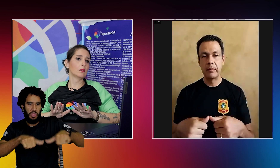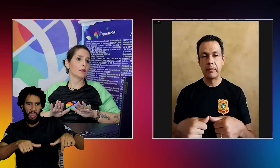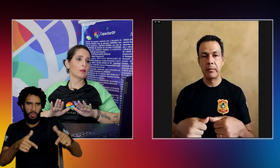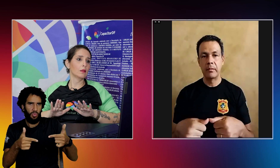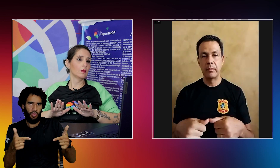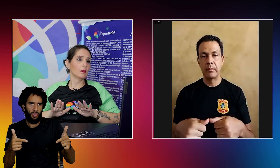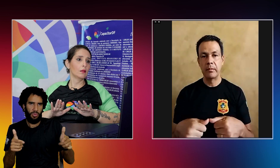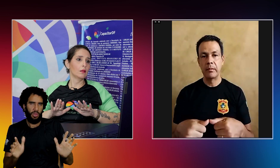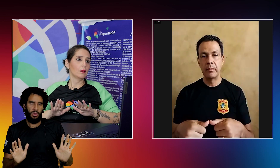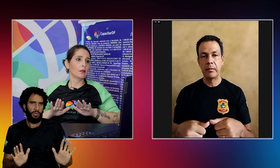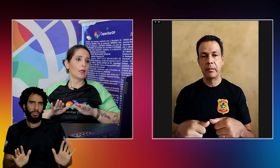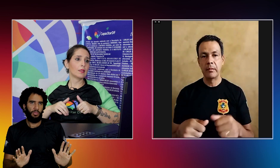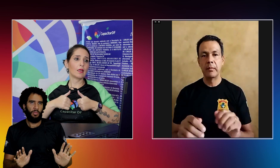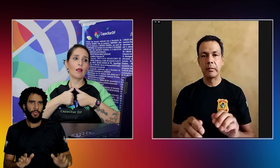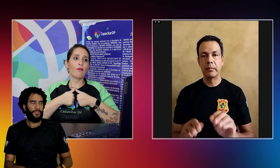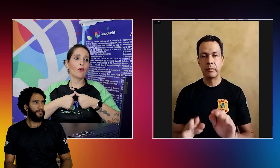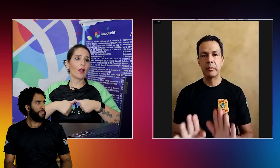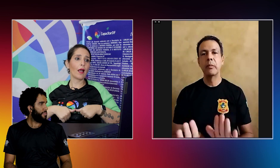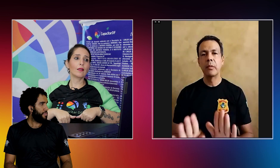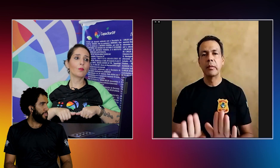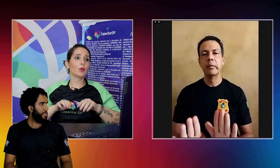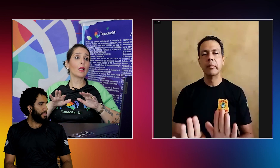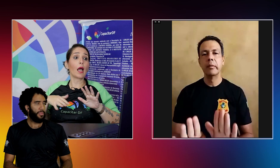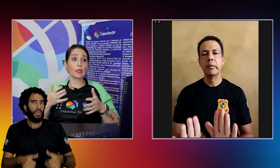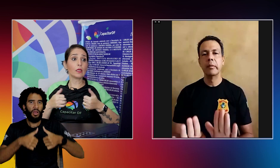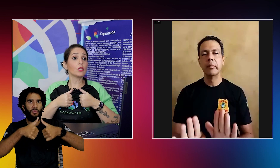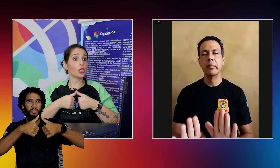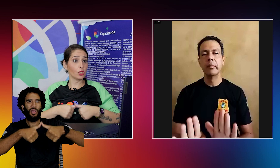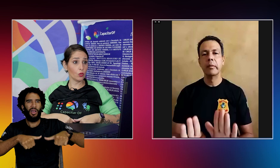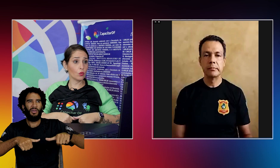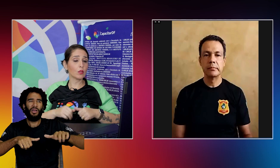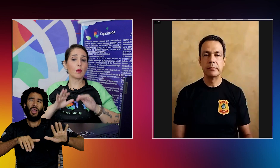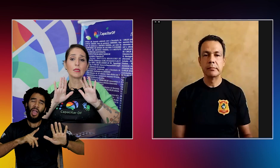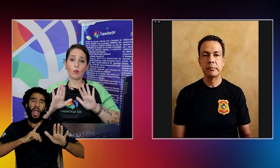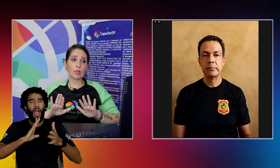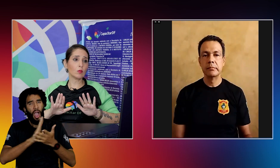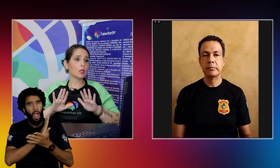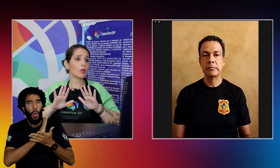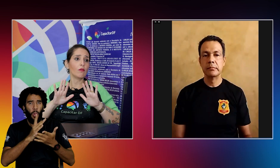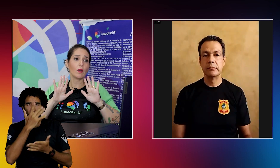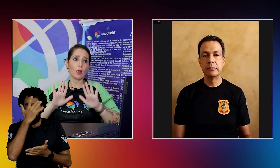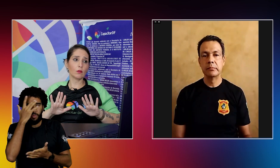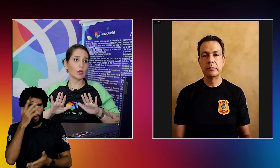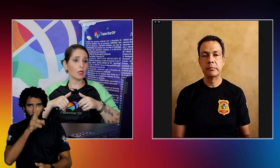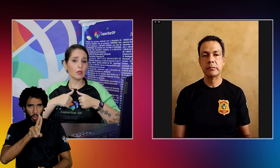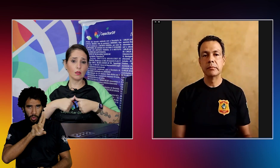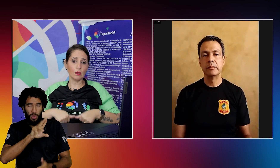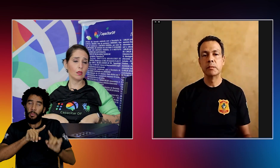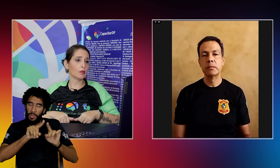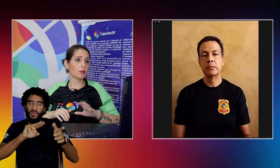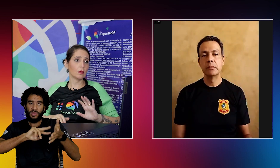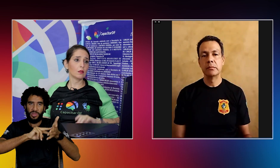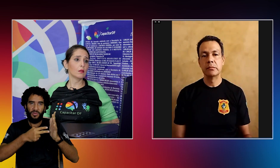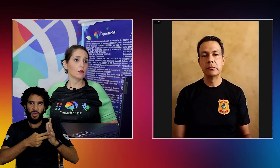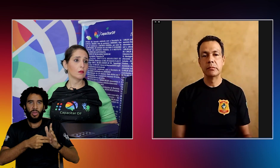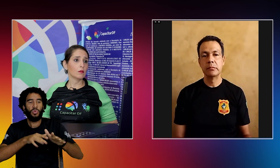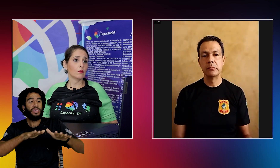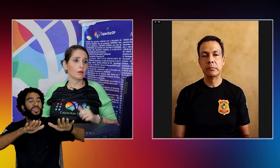esse. Esse aqui ele foi caindo por terra. Ainda tem gente que usa, mas é o mesmo significado desse e